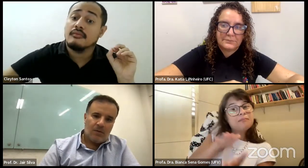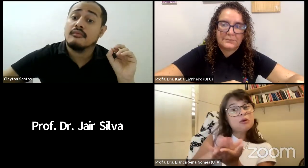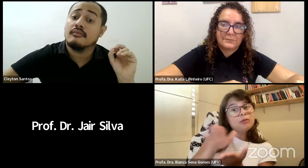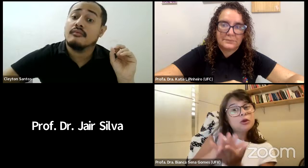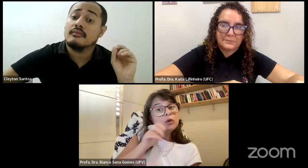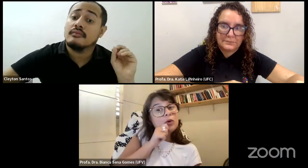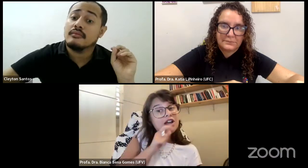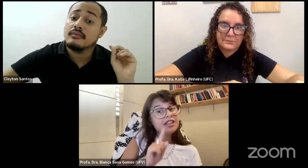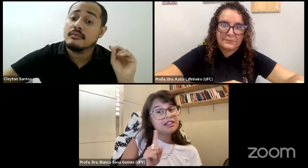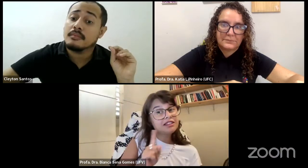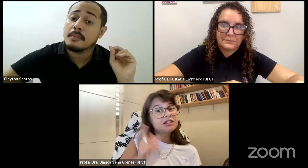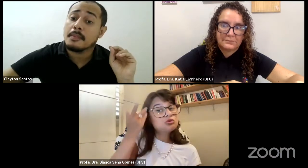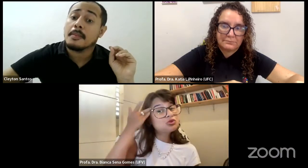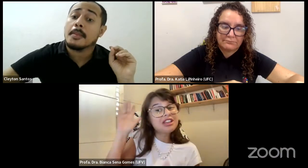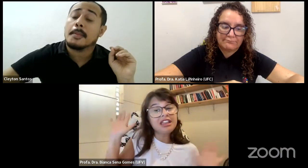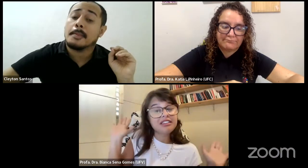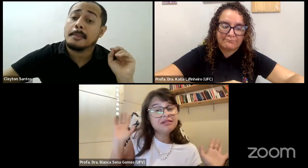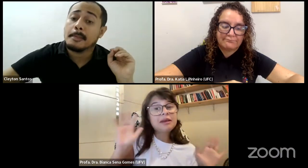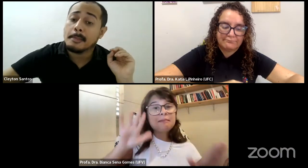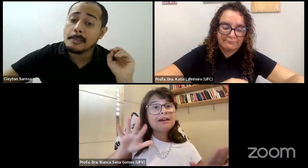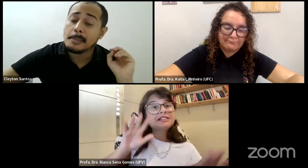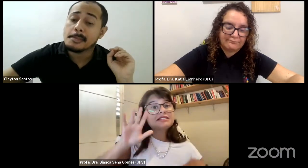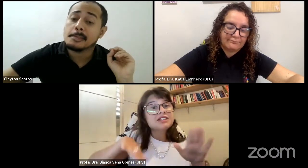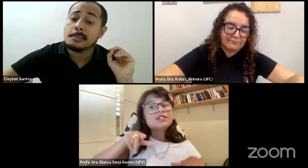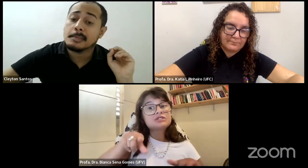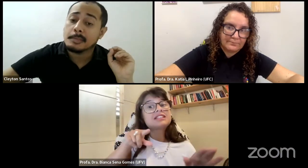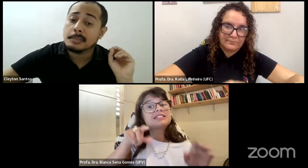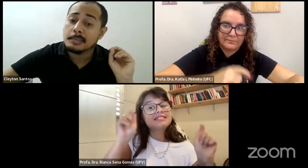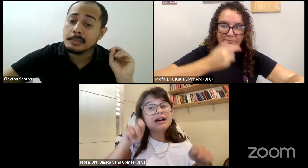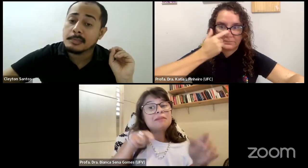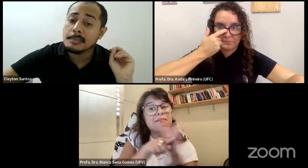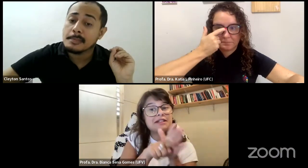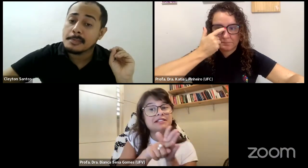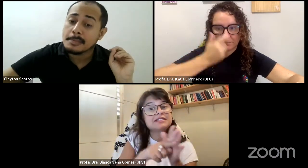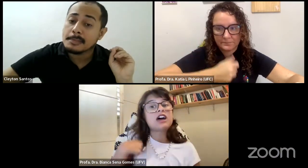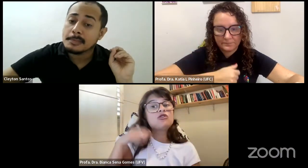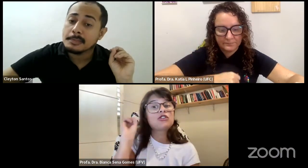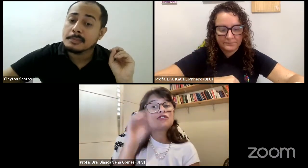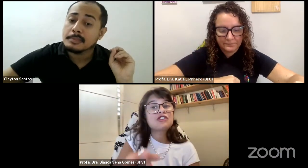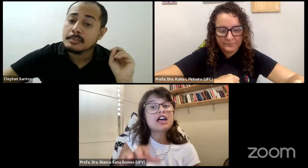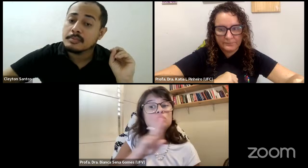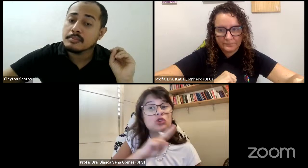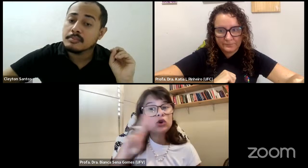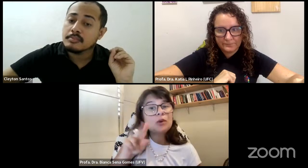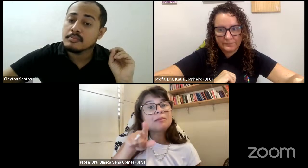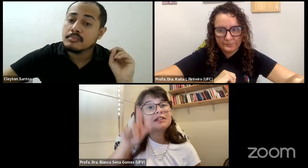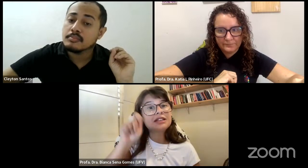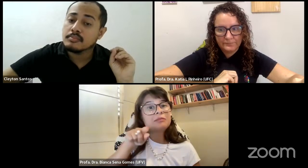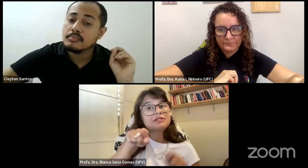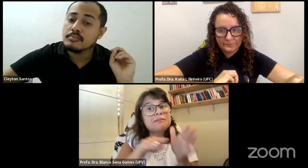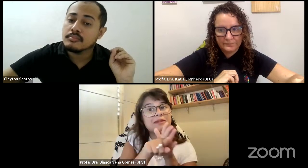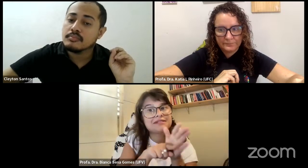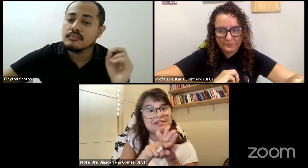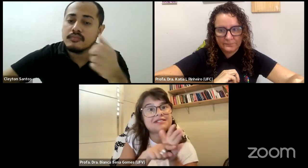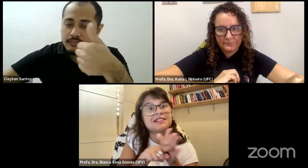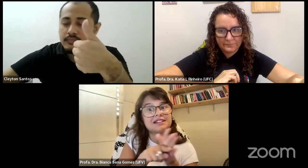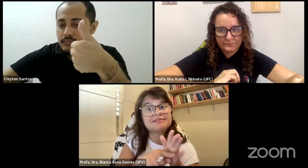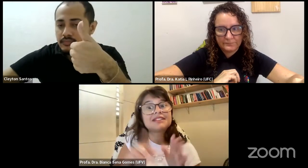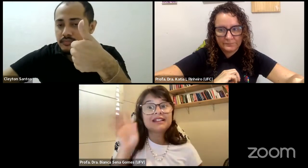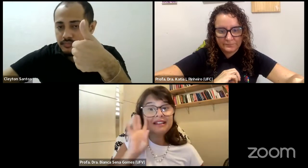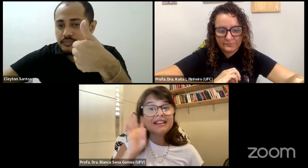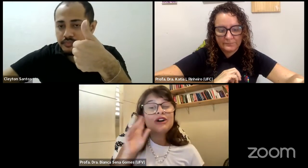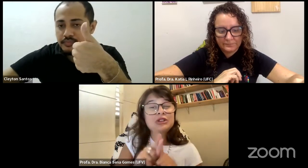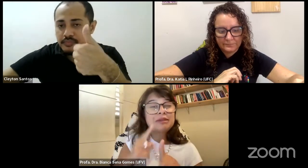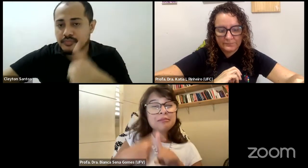Ele fala também sobre uma perspectiva da fonologia que ainda não estava posta, né? Então, assim, eu vou